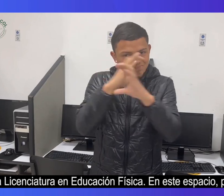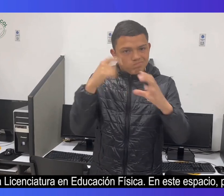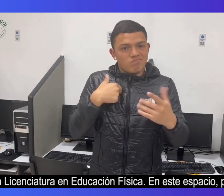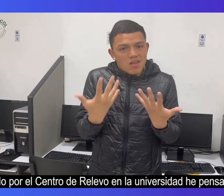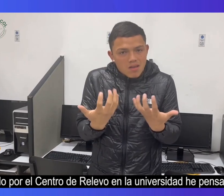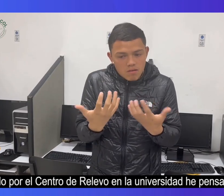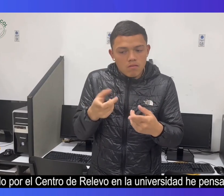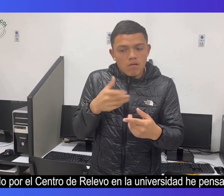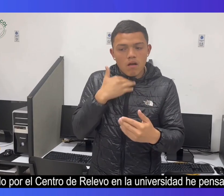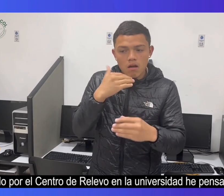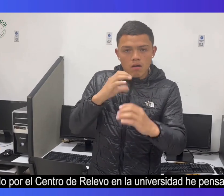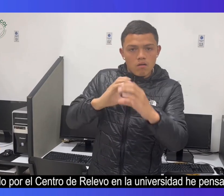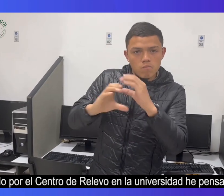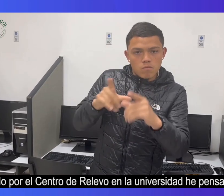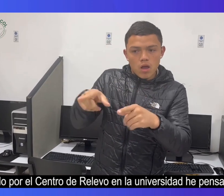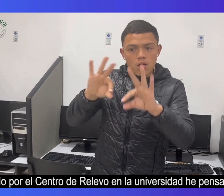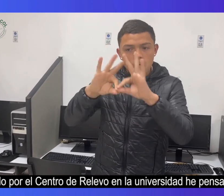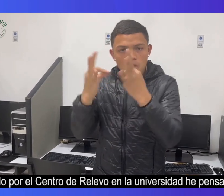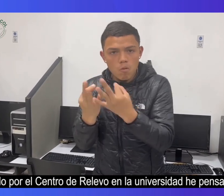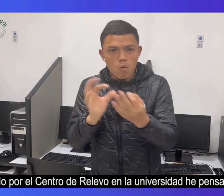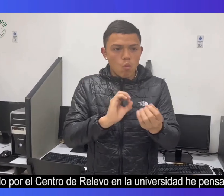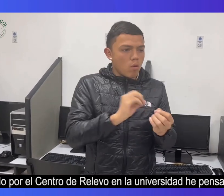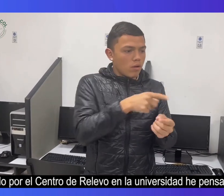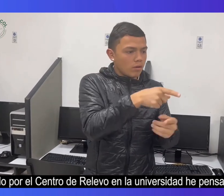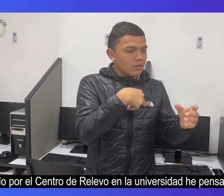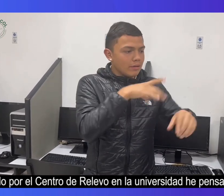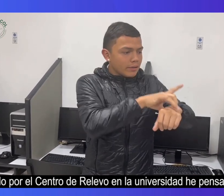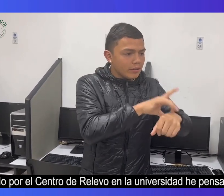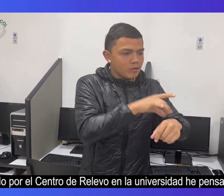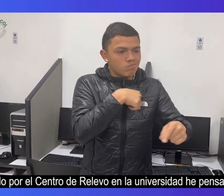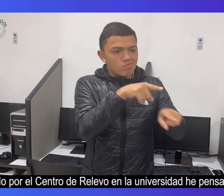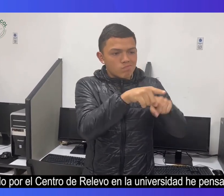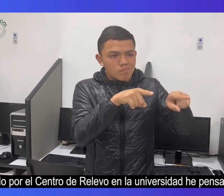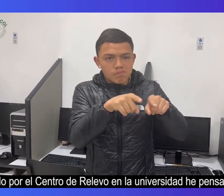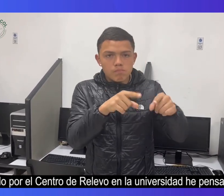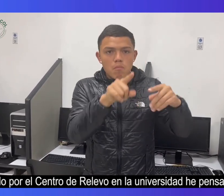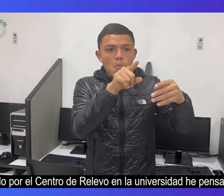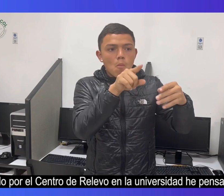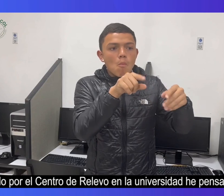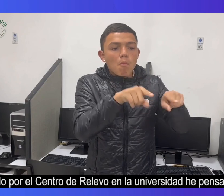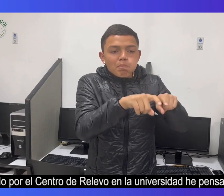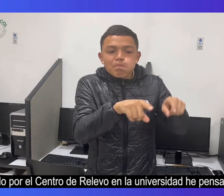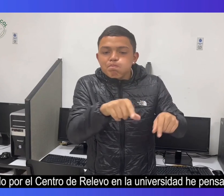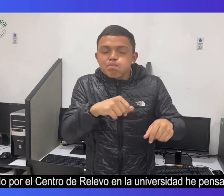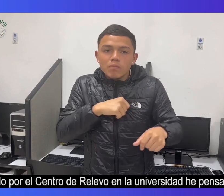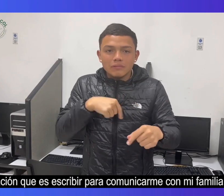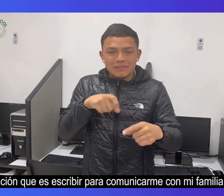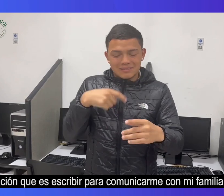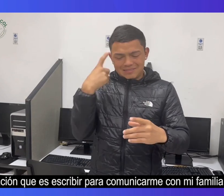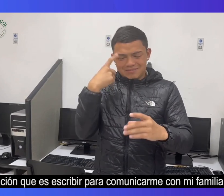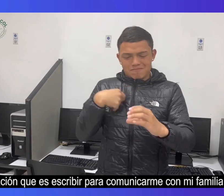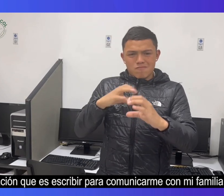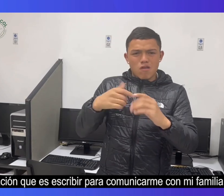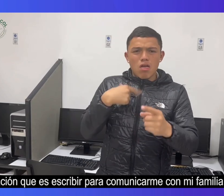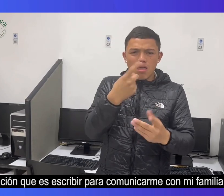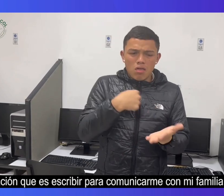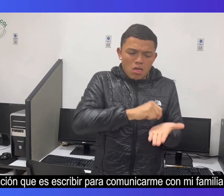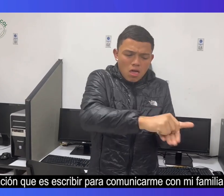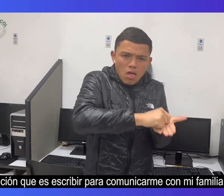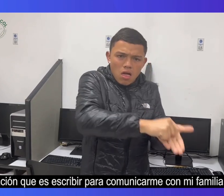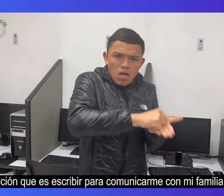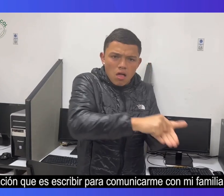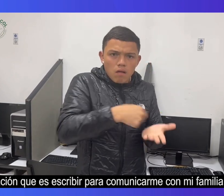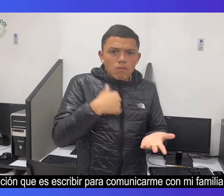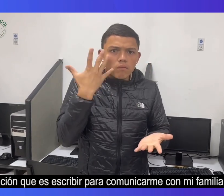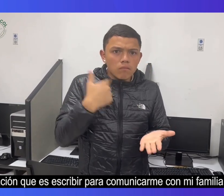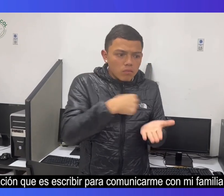vez, he dado por el Centro de Relevo en la universidad, he pensado en la difícil situación que es escribir